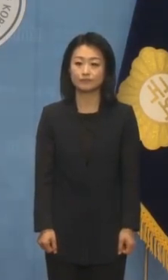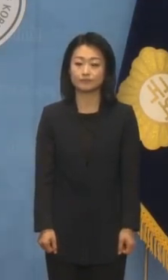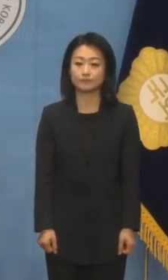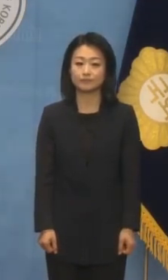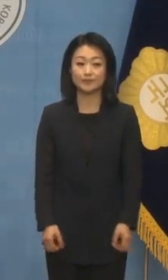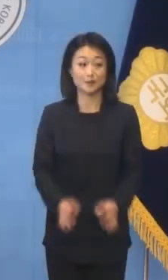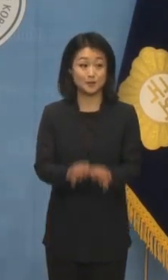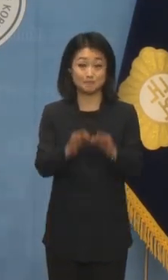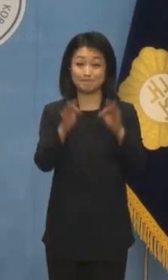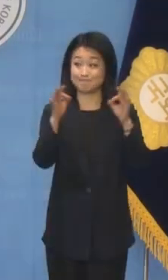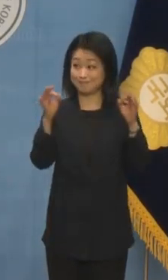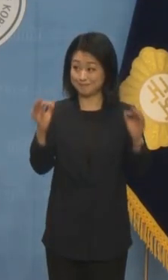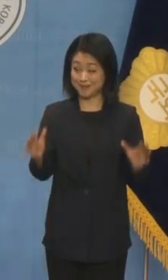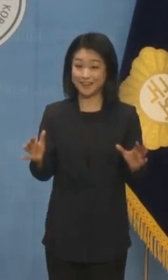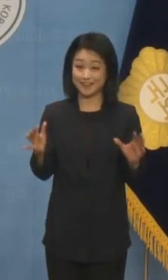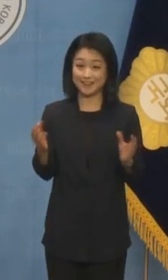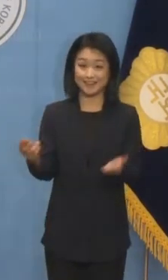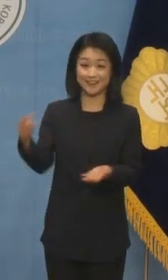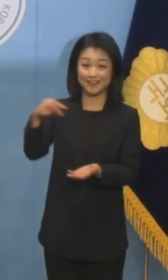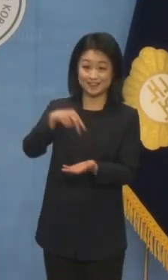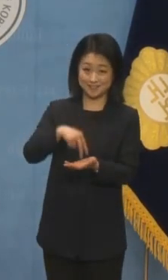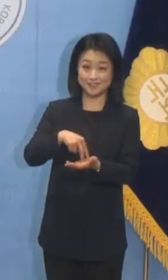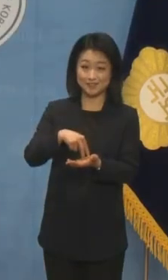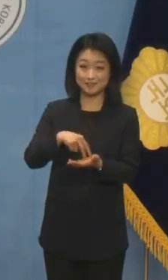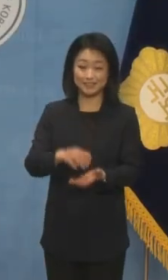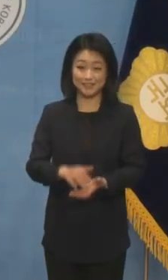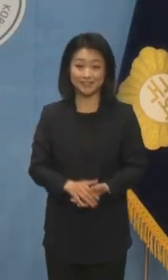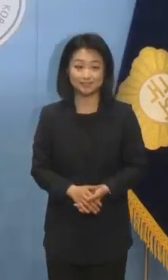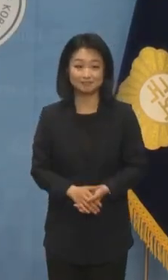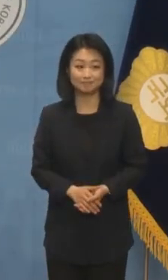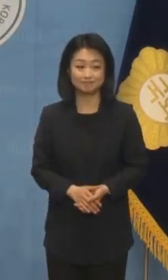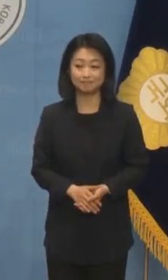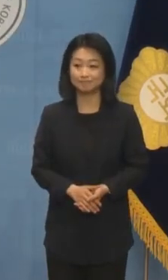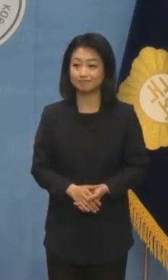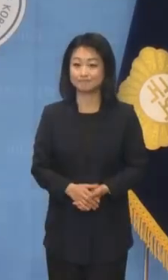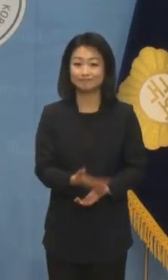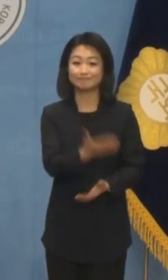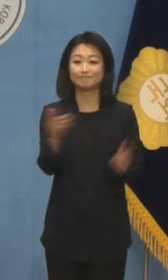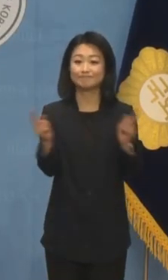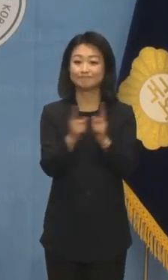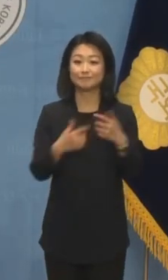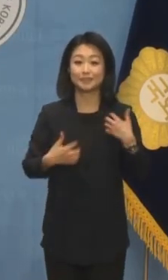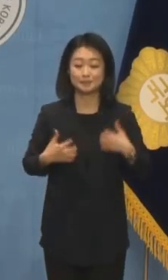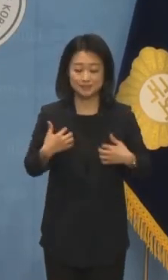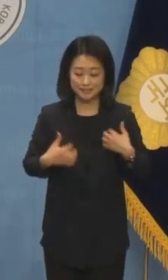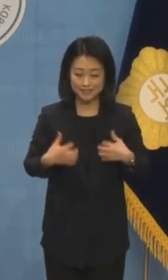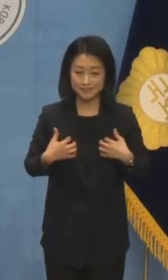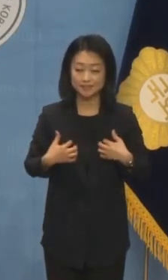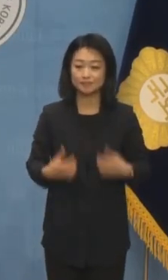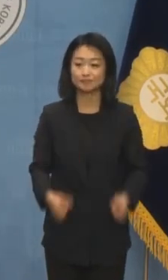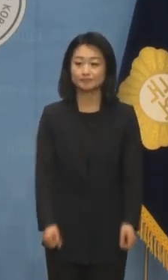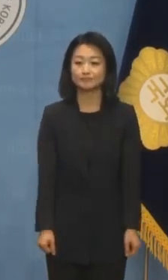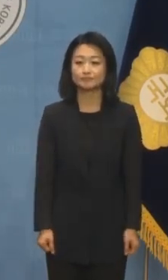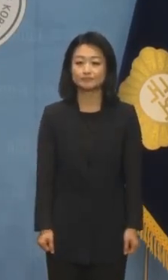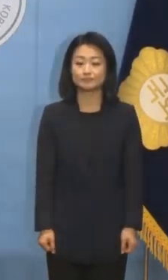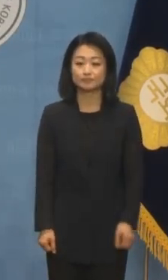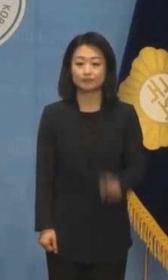네, 제가 오랜만에 이 자리에 서는 것 같습니다. 여러분 반갑습니다.